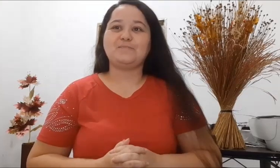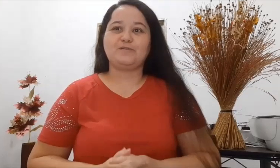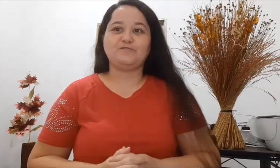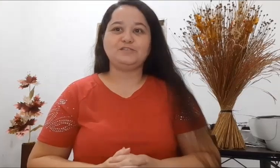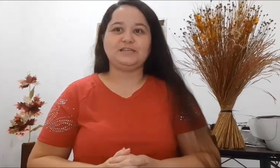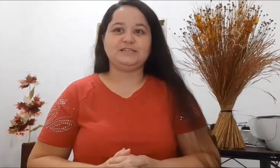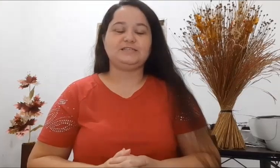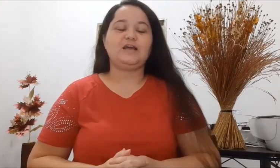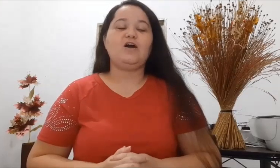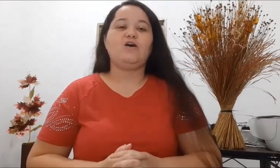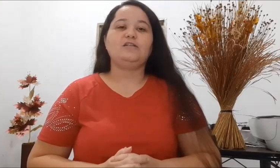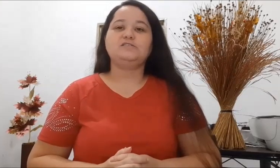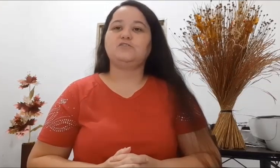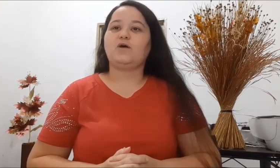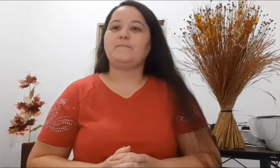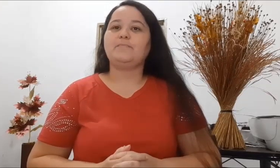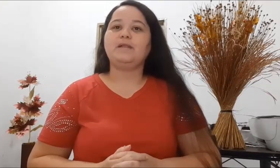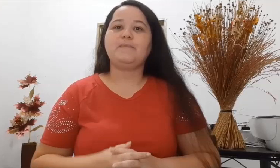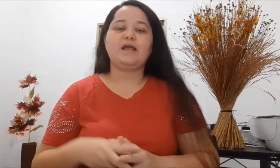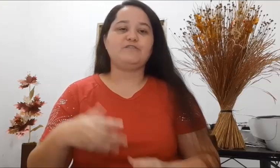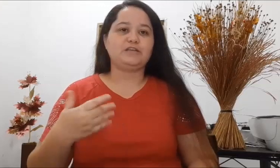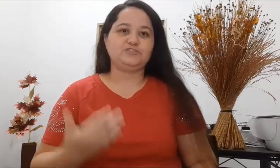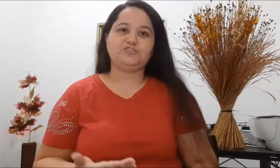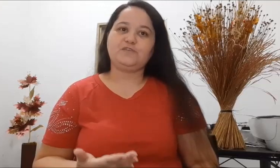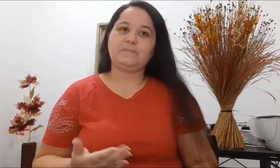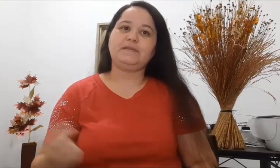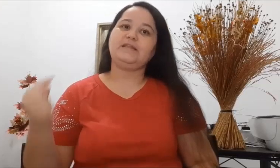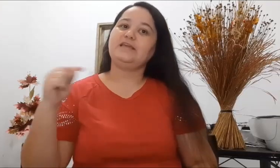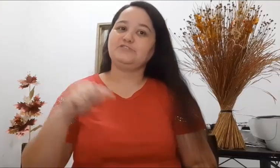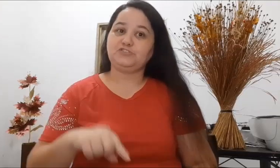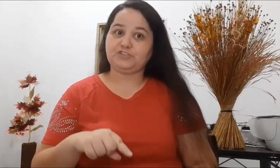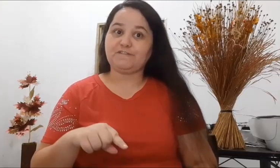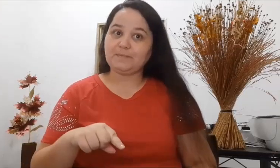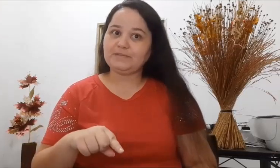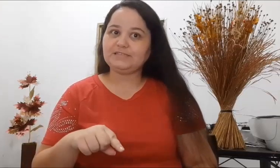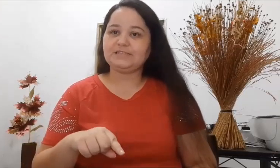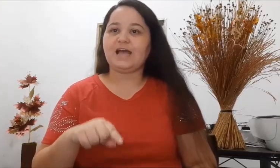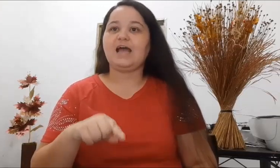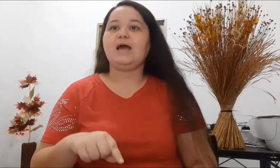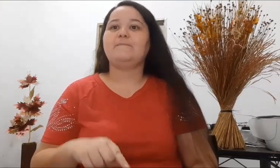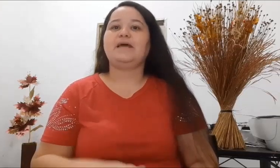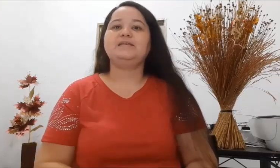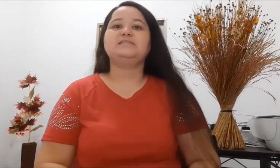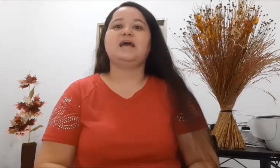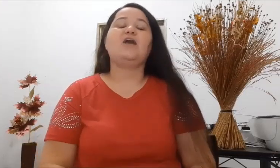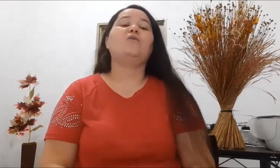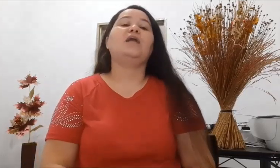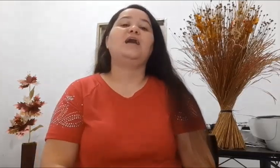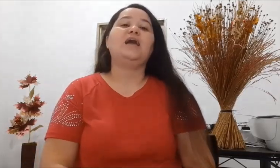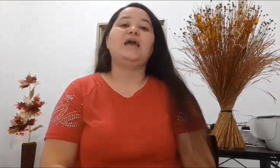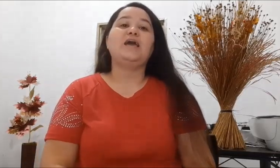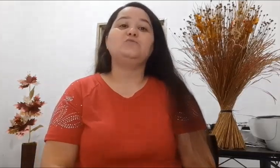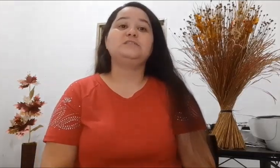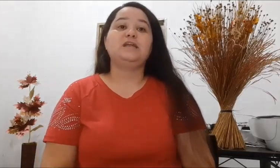para vocês. Olha só, a primeira palavra que a gente vai aprender, que a gente já vai precisar para essa aula, é o sinal